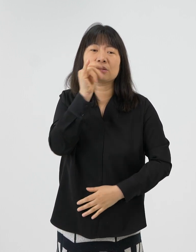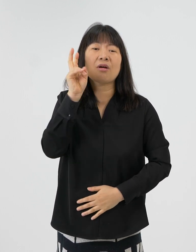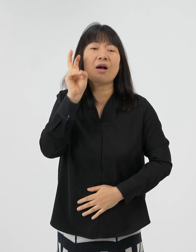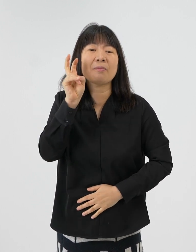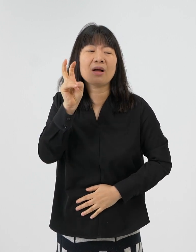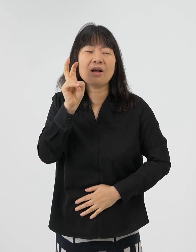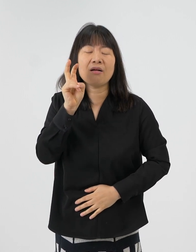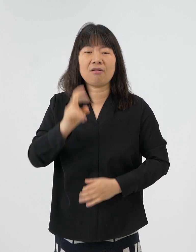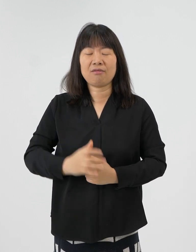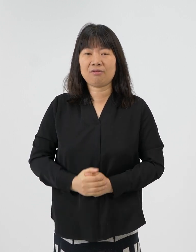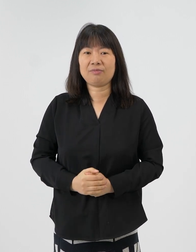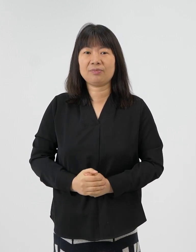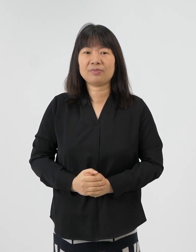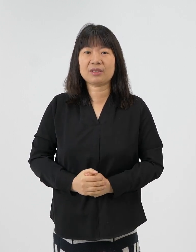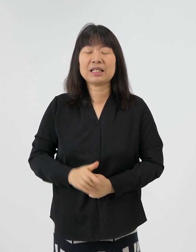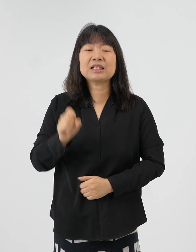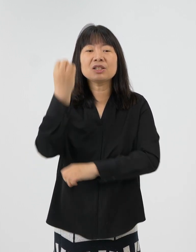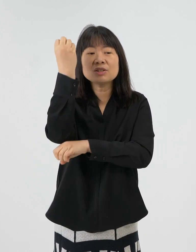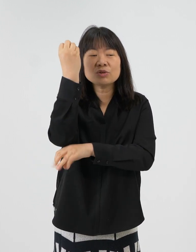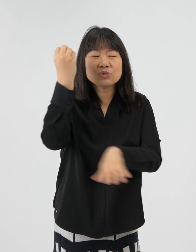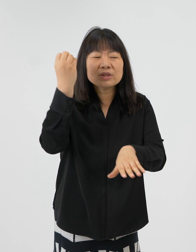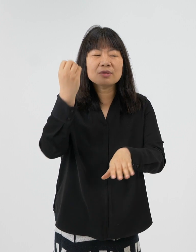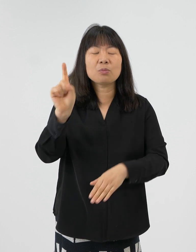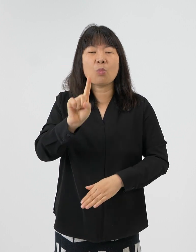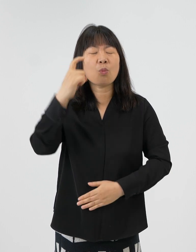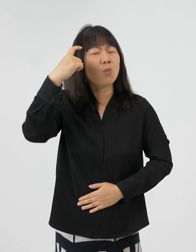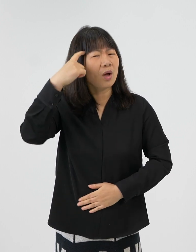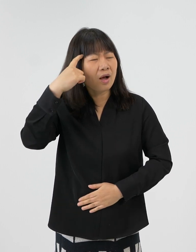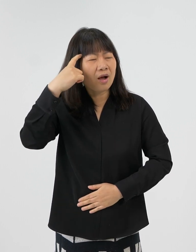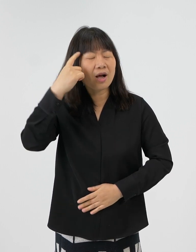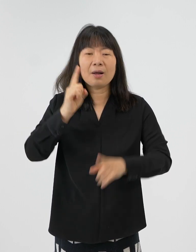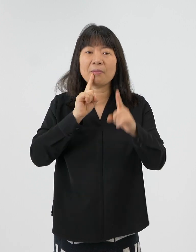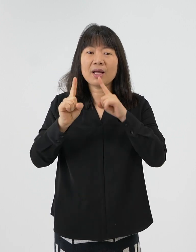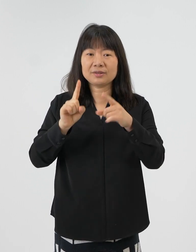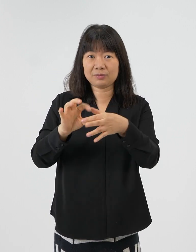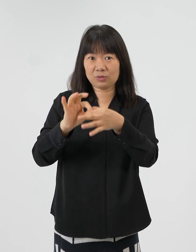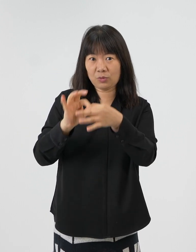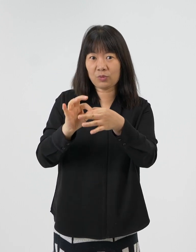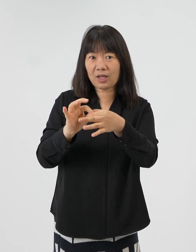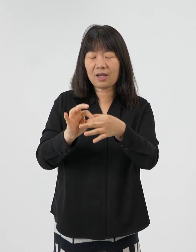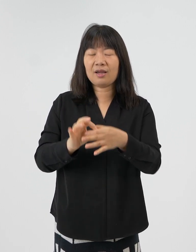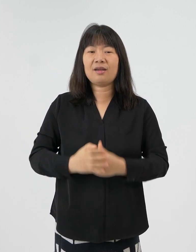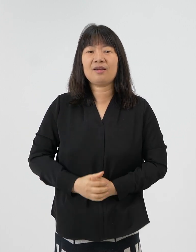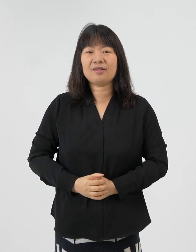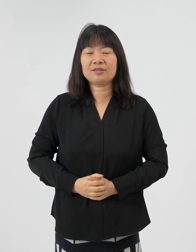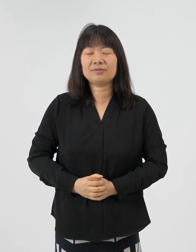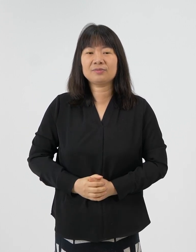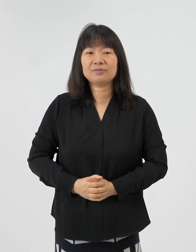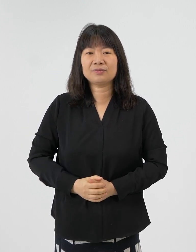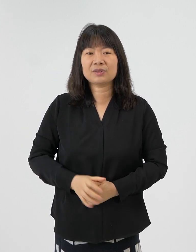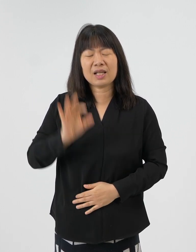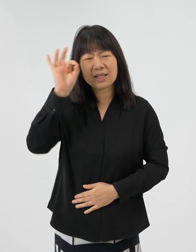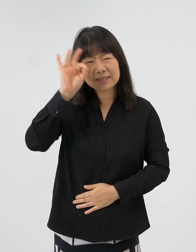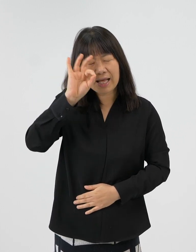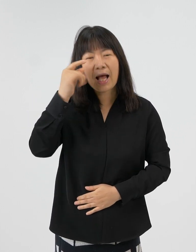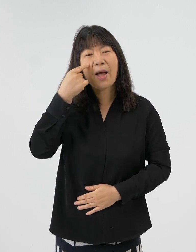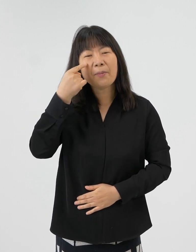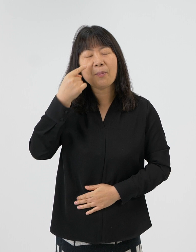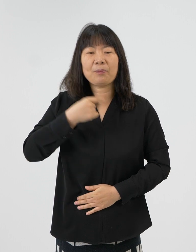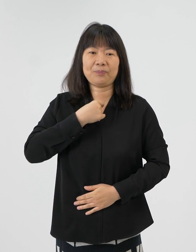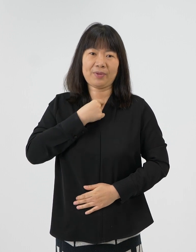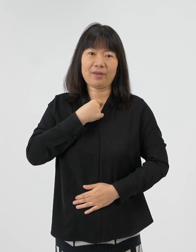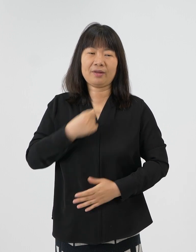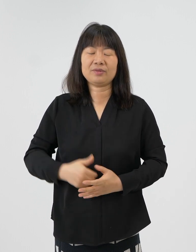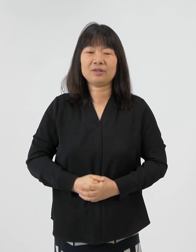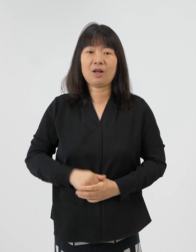말이죠. 그렇죠? 그 기준이 뭘까를 우리가 말씀을 들으면서 한번 찾아가 보도록